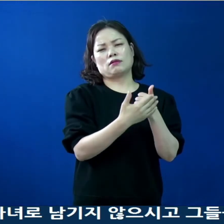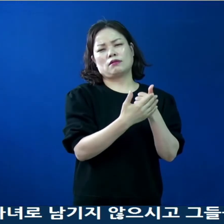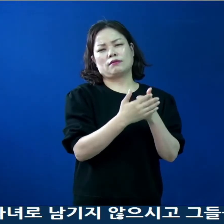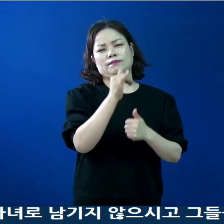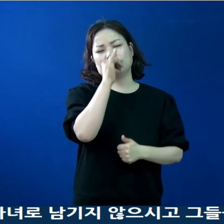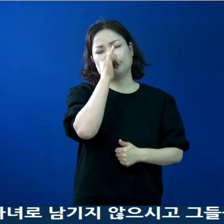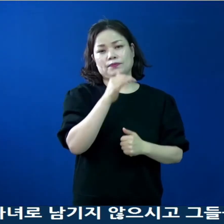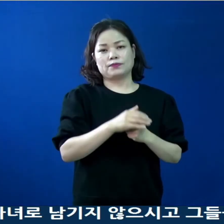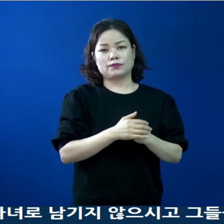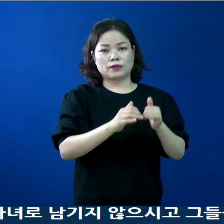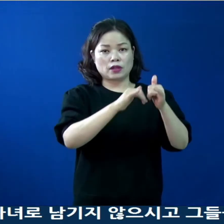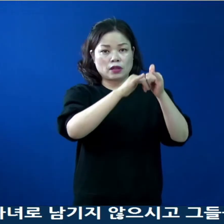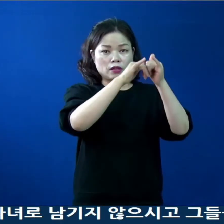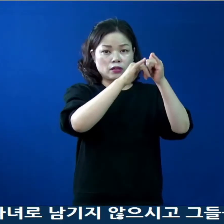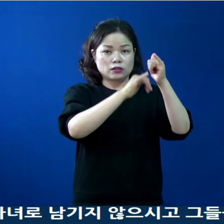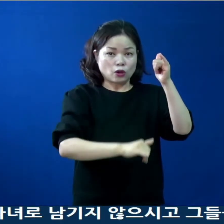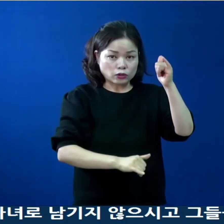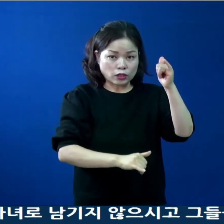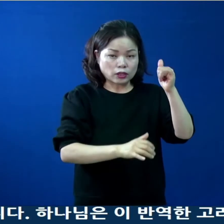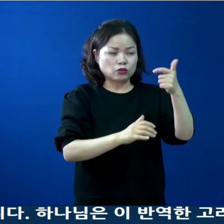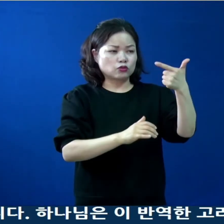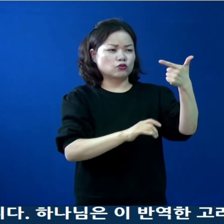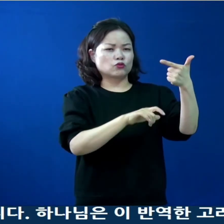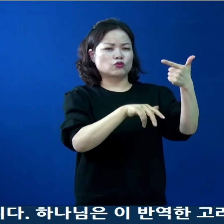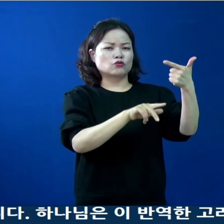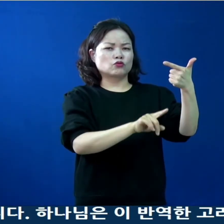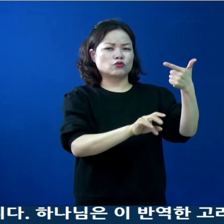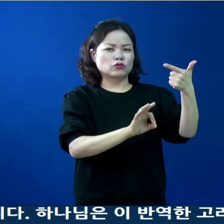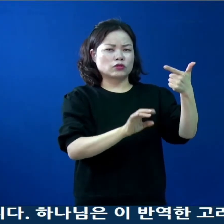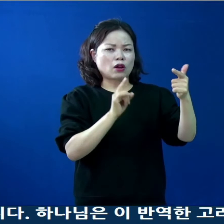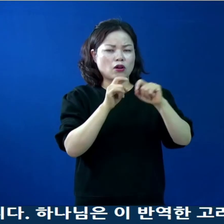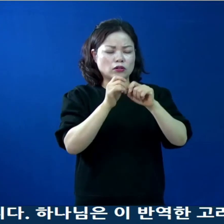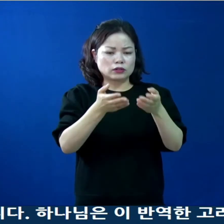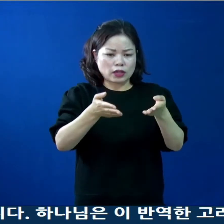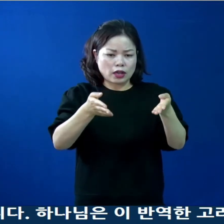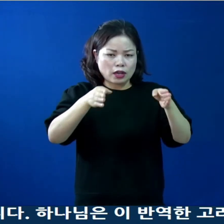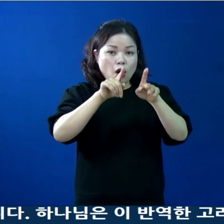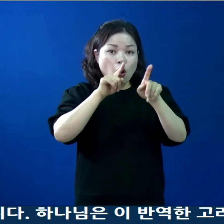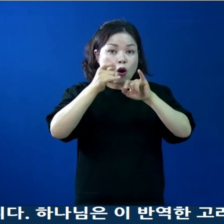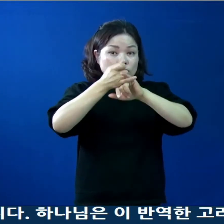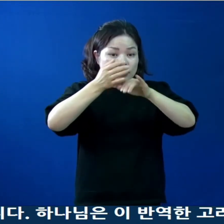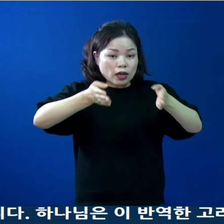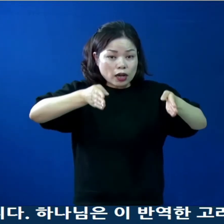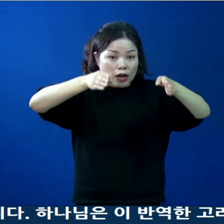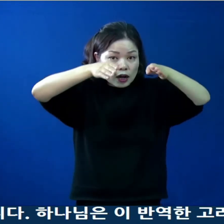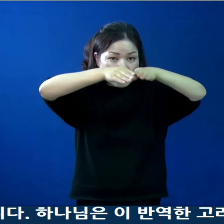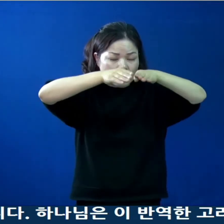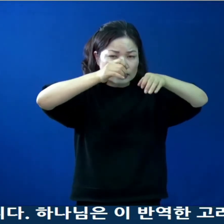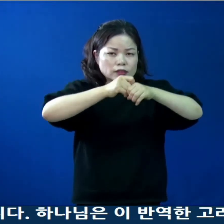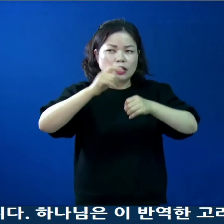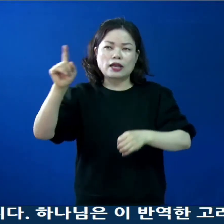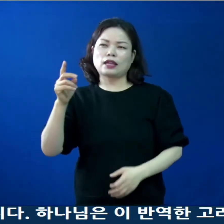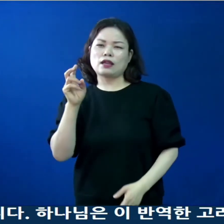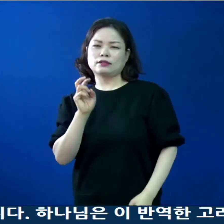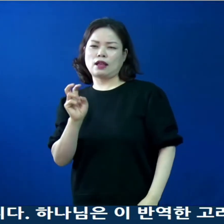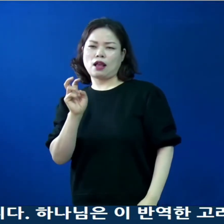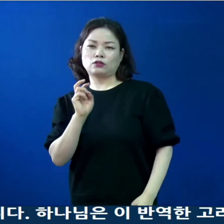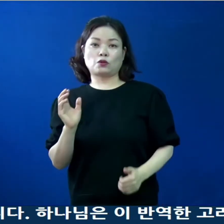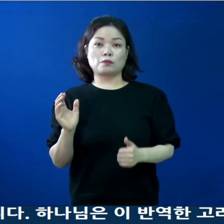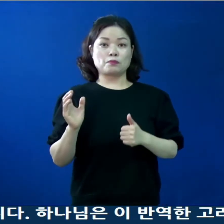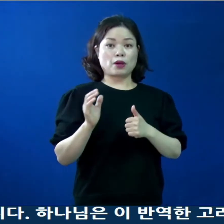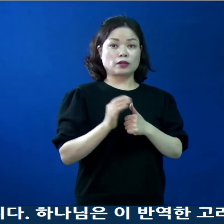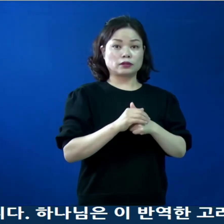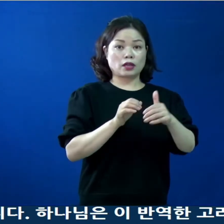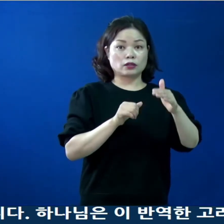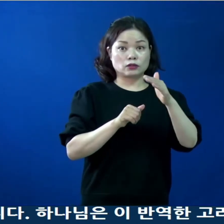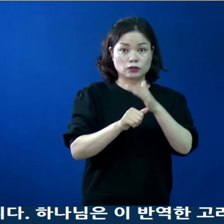됩니다. 역대상 6장에 보면 언약궤가 자신의 성으로 돌아온 다음에 다윗이 찬송하는 일을 맡기는 대표적인